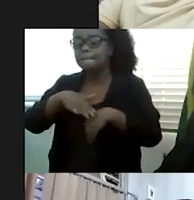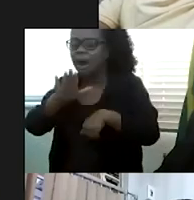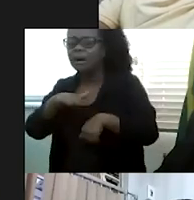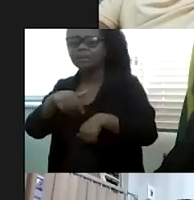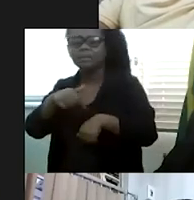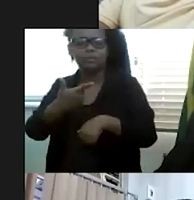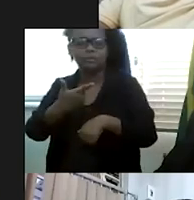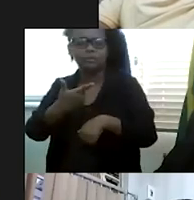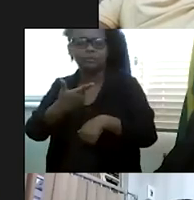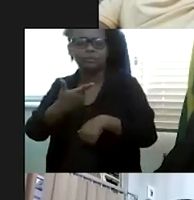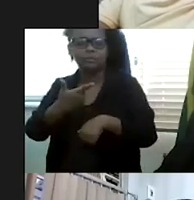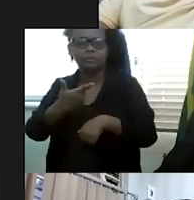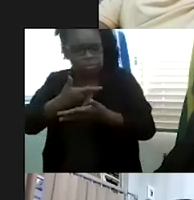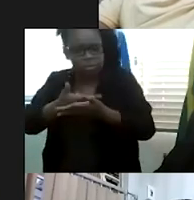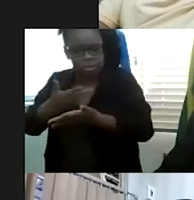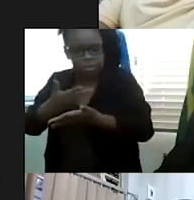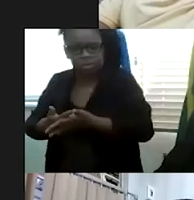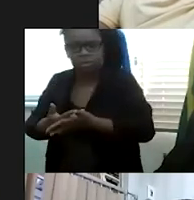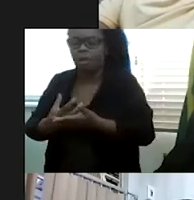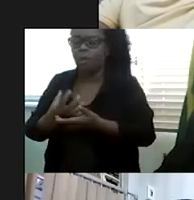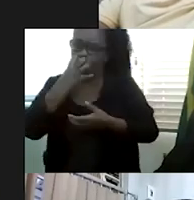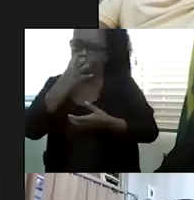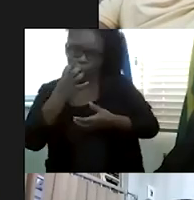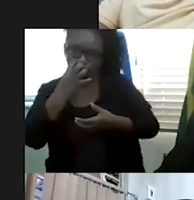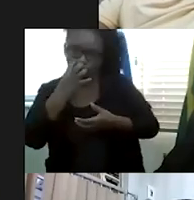qualidade, equipamentos que foram